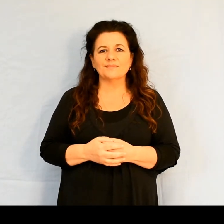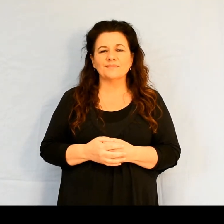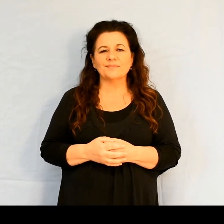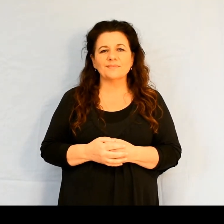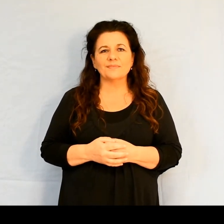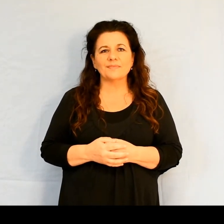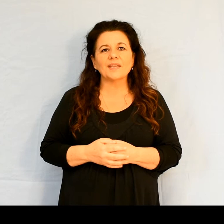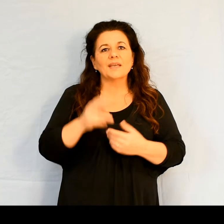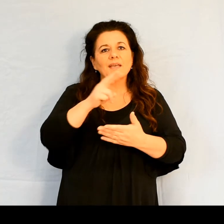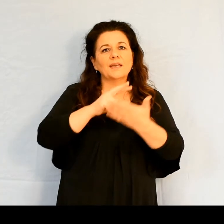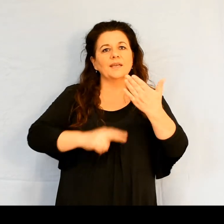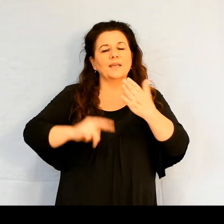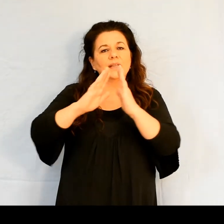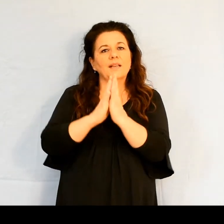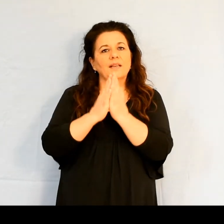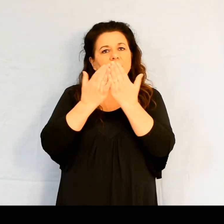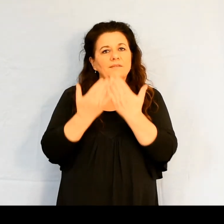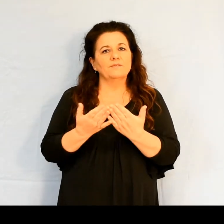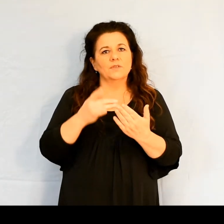Lecture du livre de la Genèse.